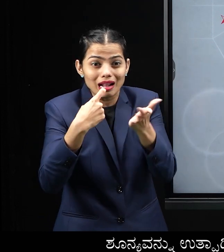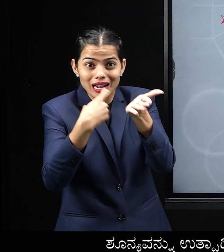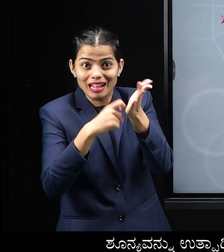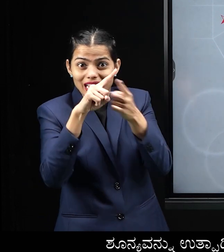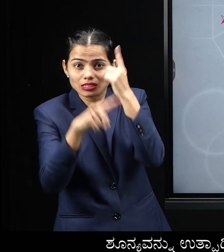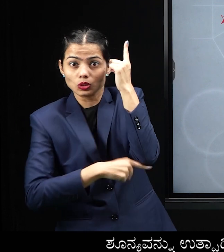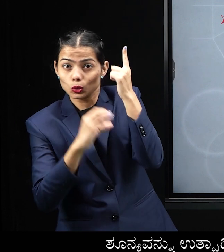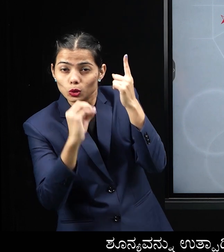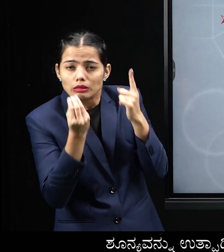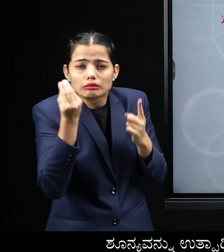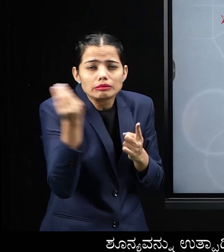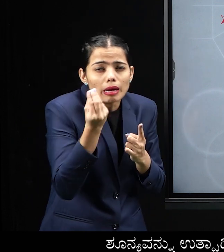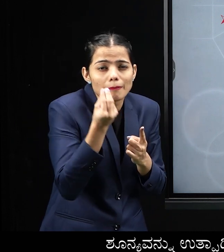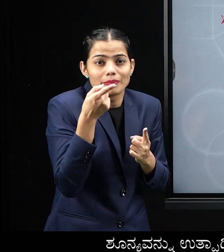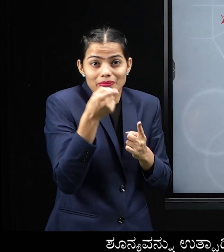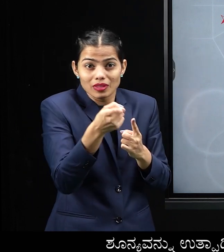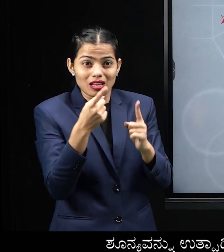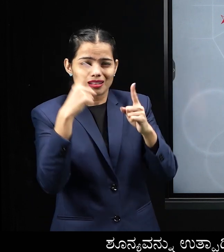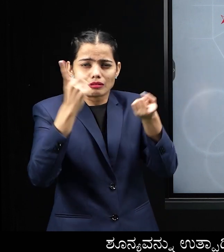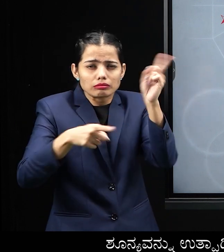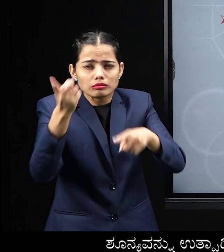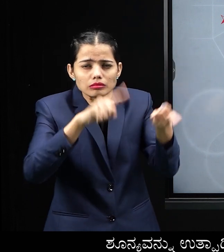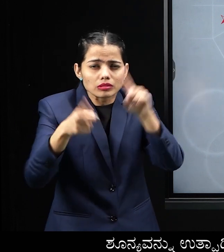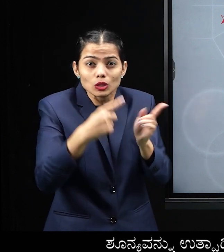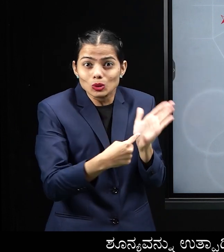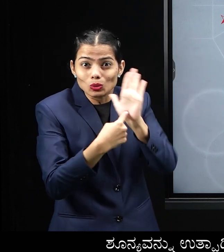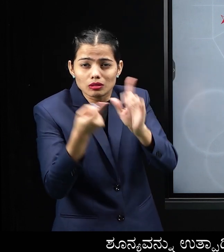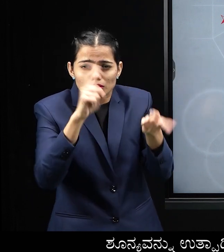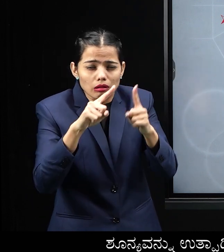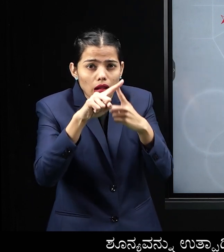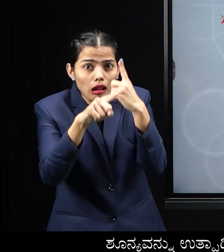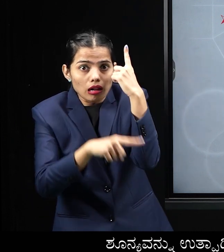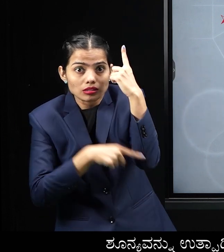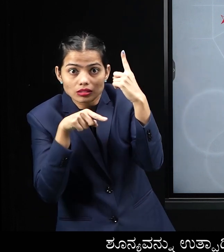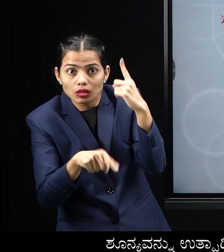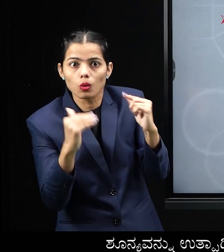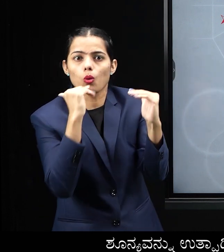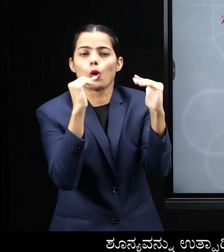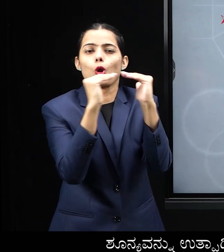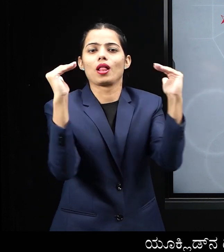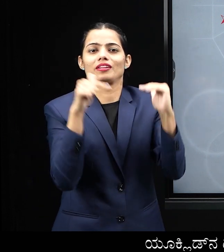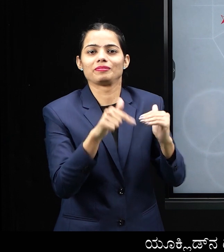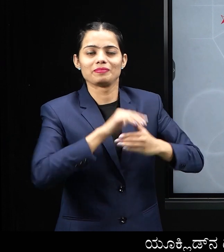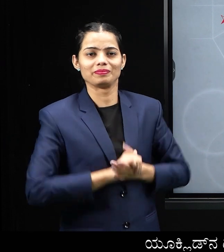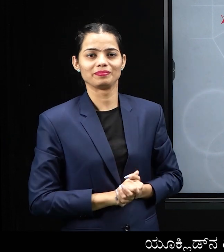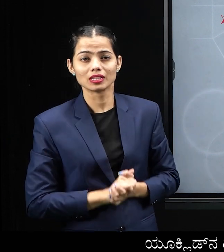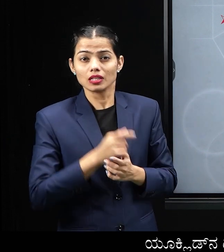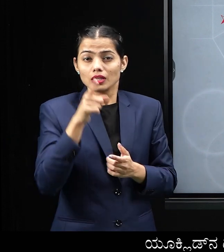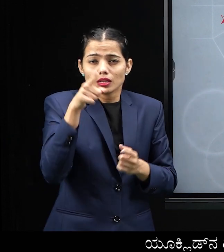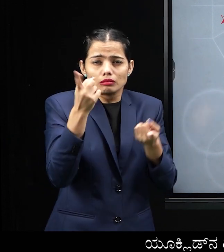ಶೂನ್ಯವನ್ನು ಉತ್ಪಾದಿಸುತ್ತದೆ. ಆದ್ದರಿಂದ ಅಲ್ಗಾರಿದಮ್ ಅನ್ನು ಕೊನೆಗೊಳಿಸಬೇಕು. ಯೂಕ್ಲಿಡ್ನ